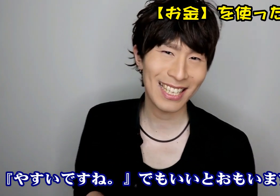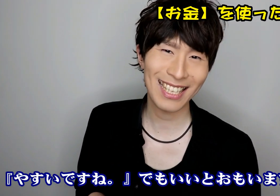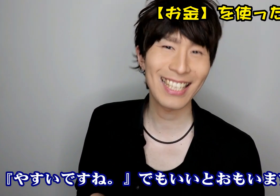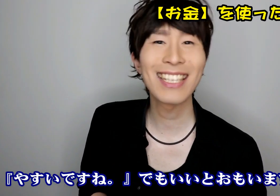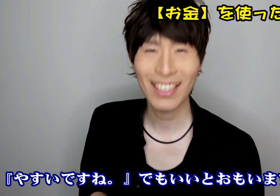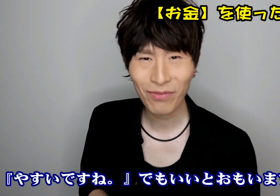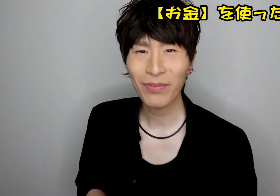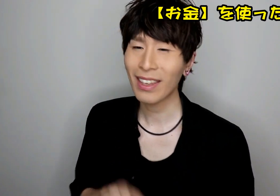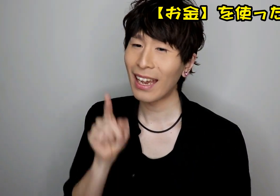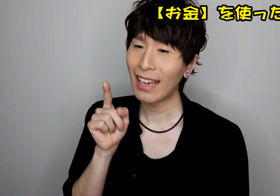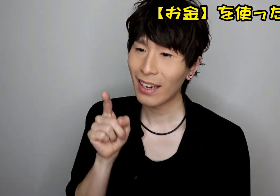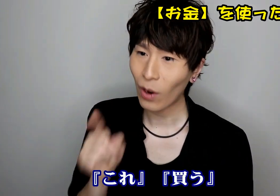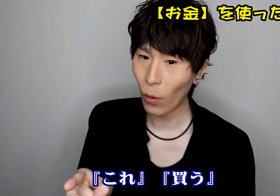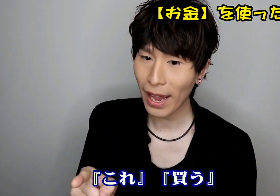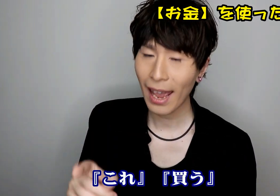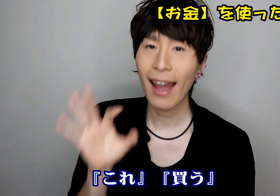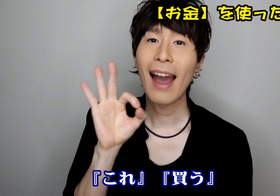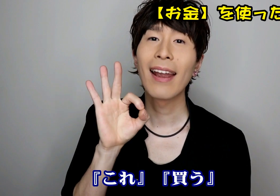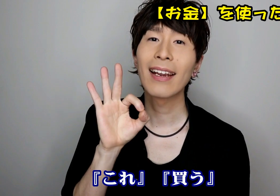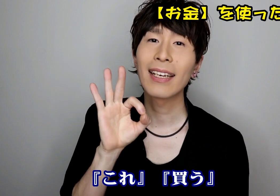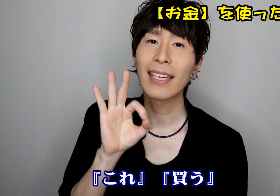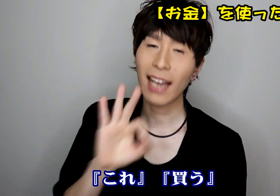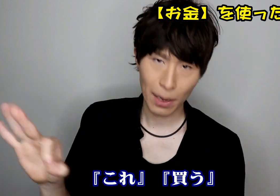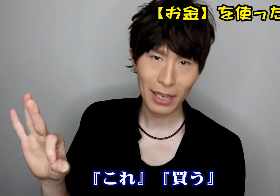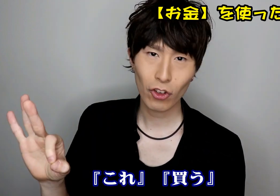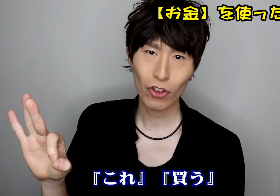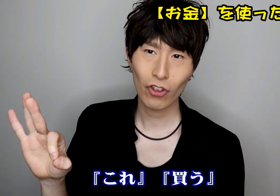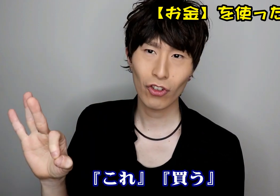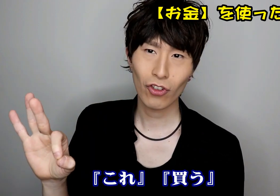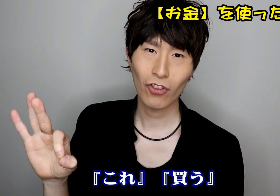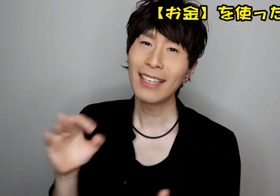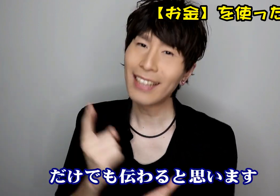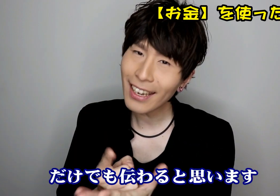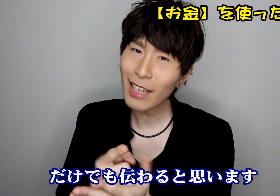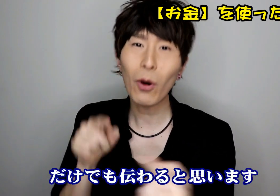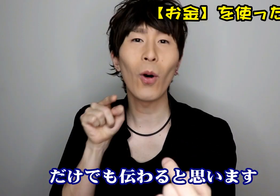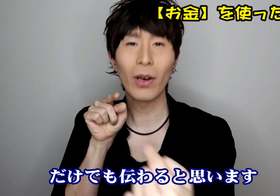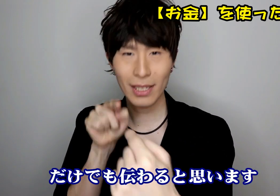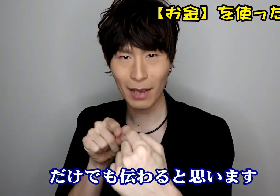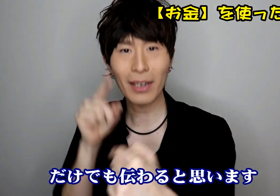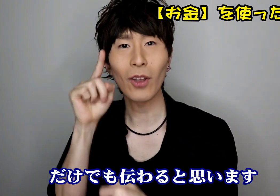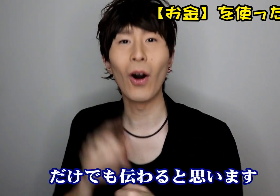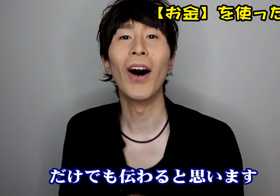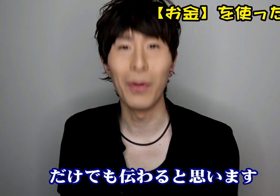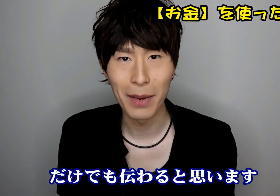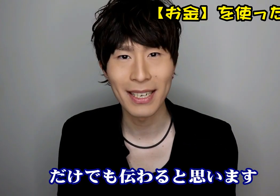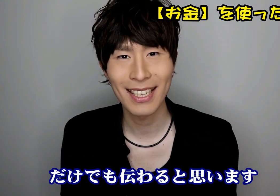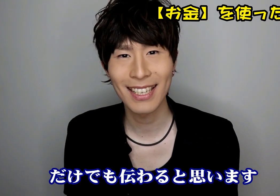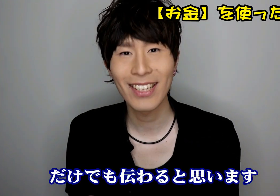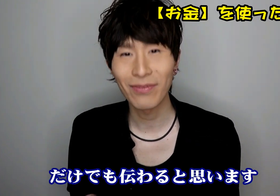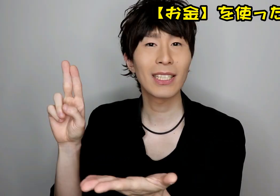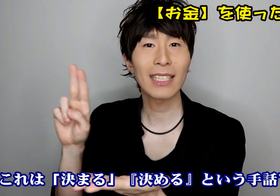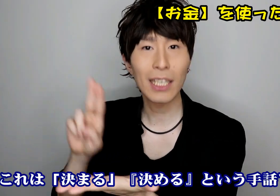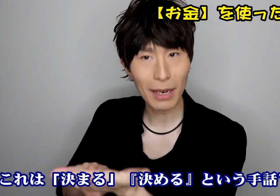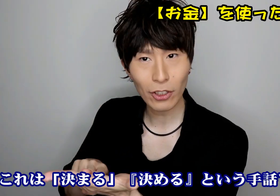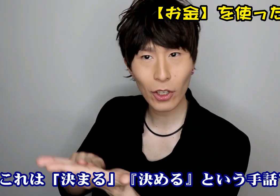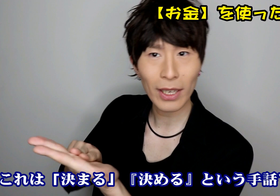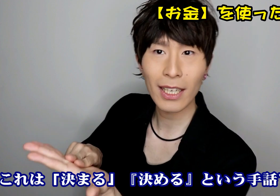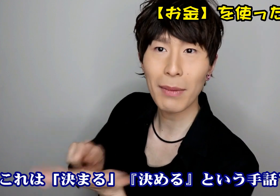。これ買いますだけでも伝わると思います。決まる、これ決まる